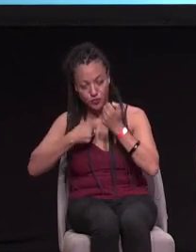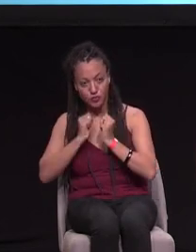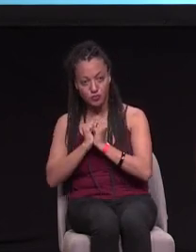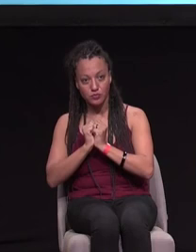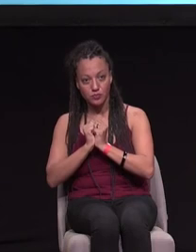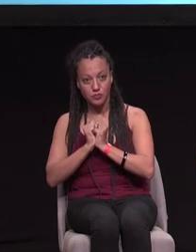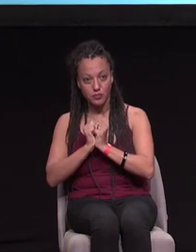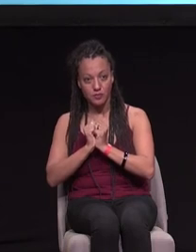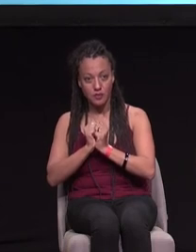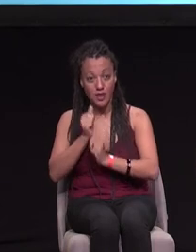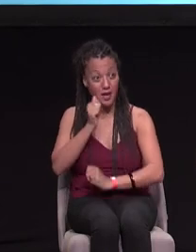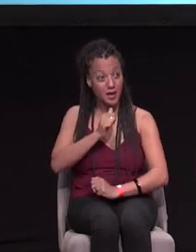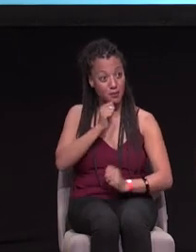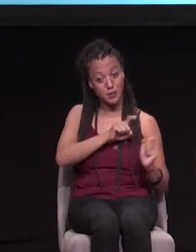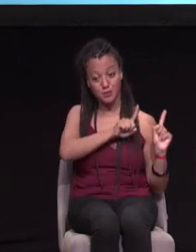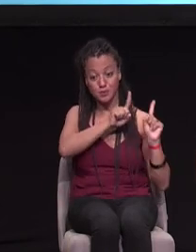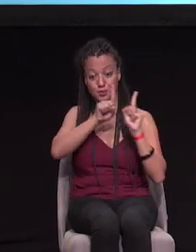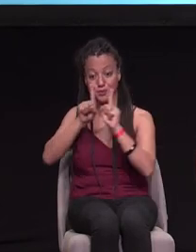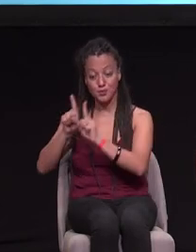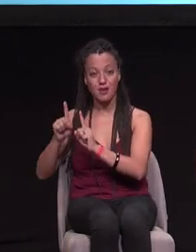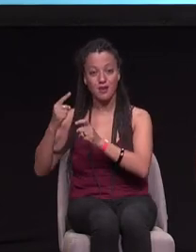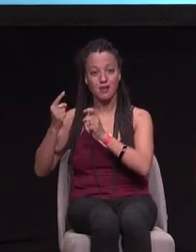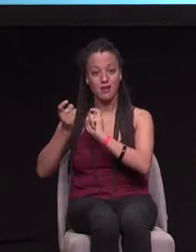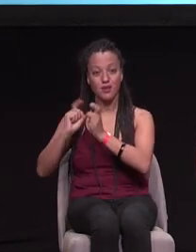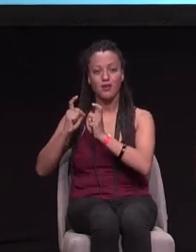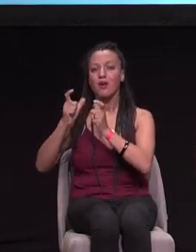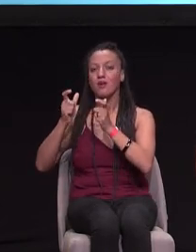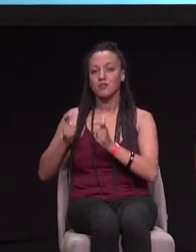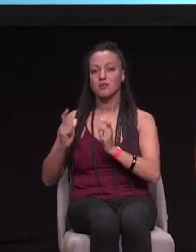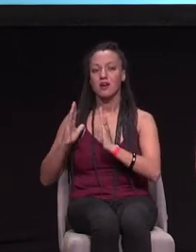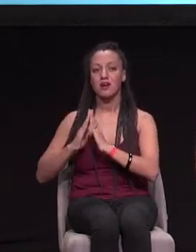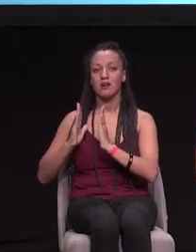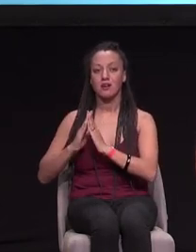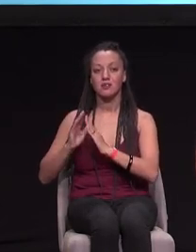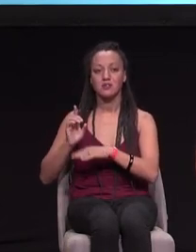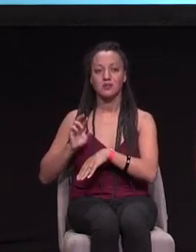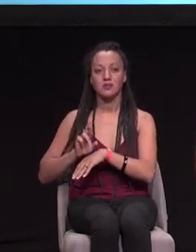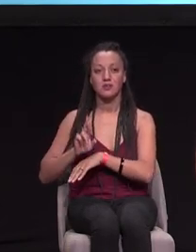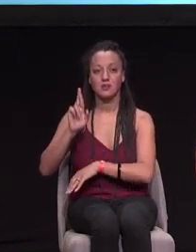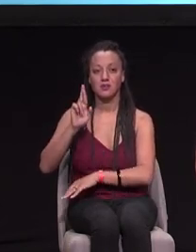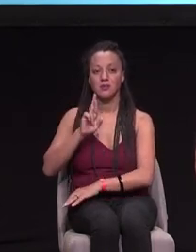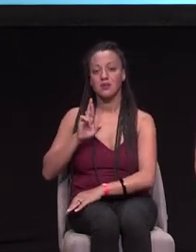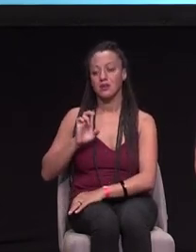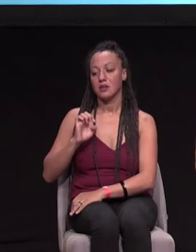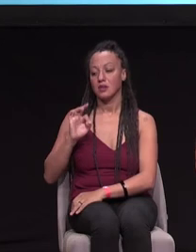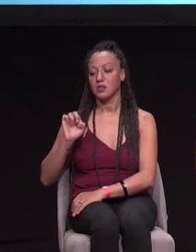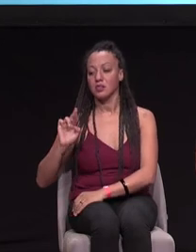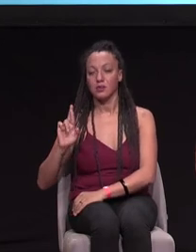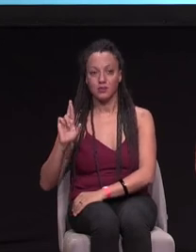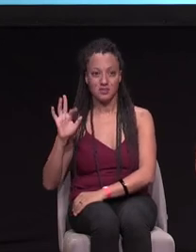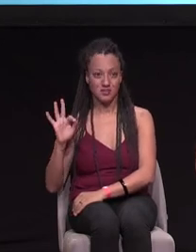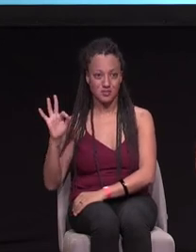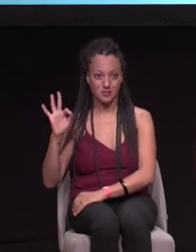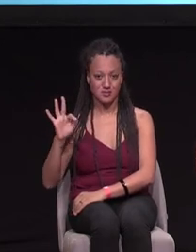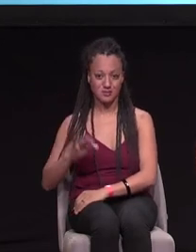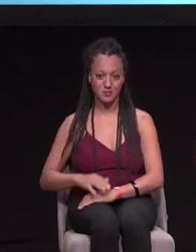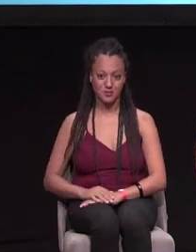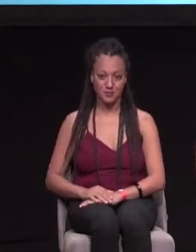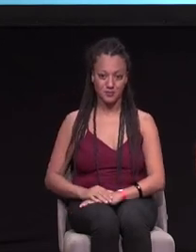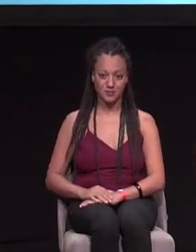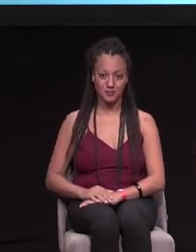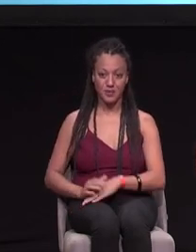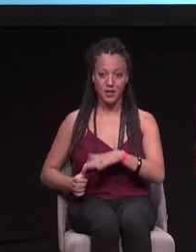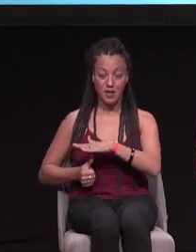e ela foi para a casa do reitor fazer reunião não é então assim eu acho que tem um pouco também e se esse